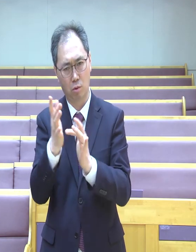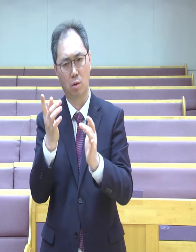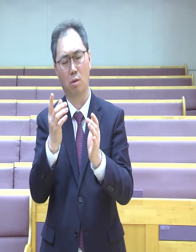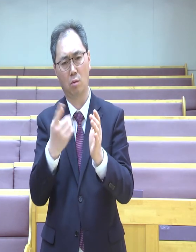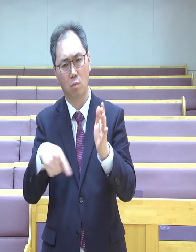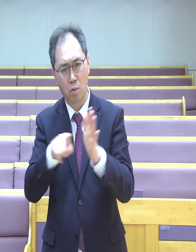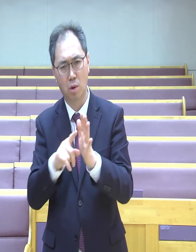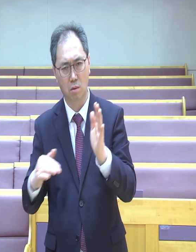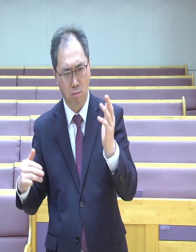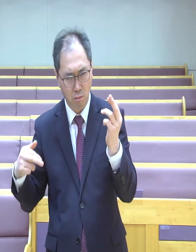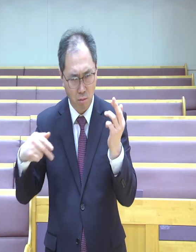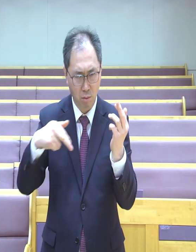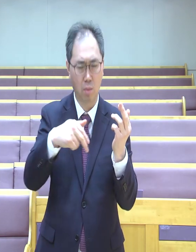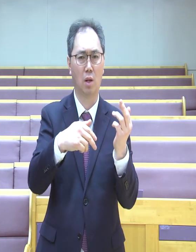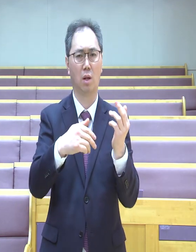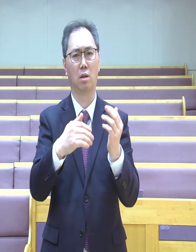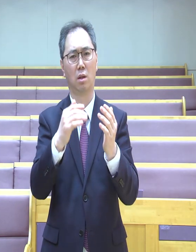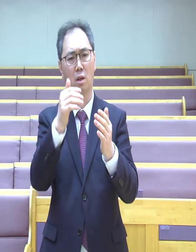따랐던 것이지요.